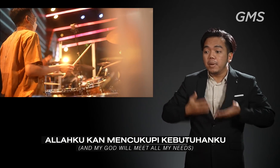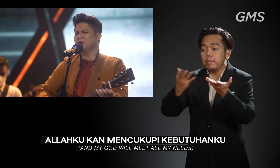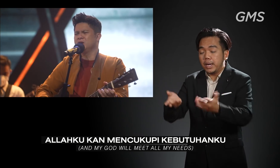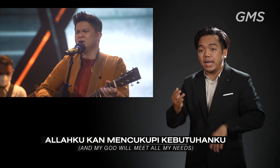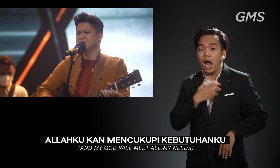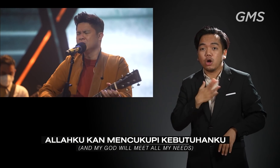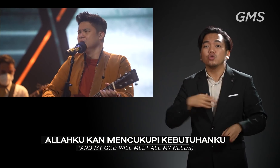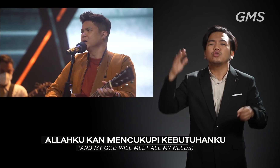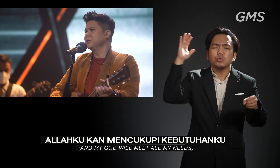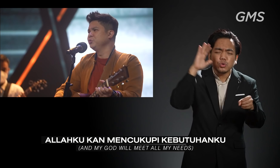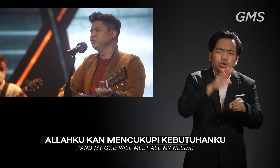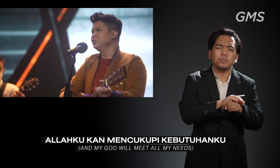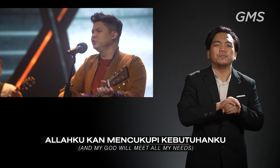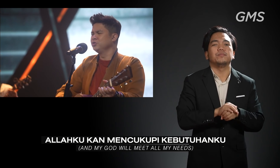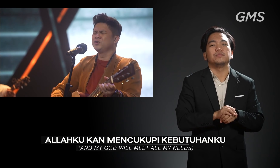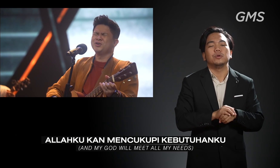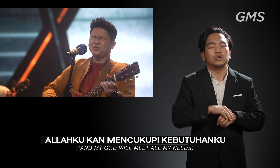mencukupi